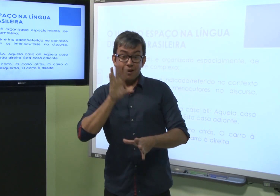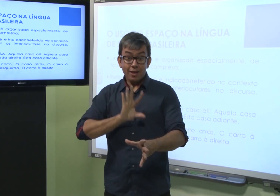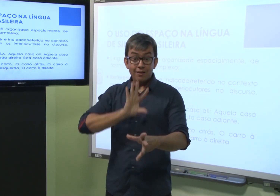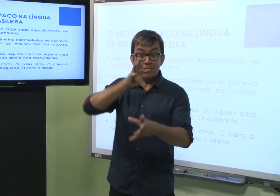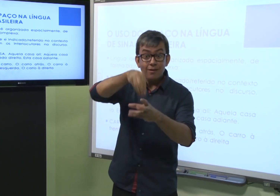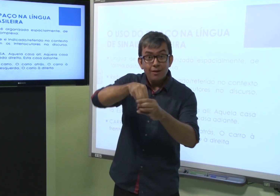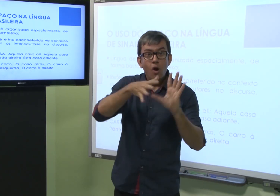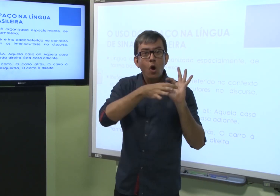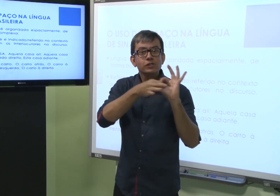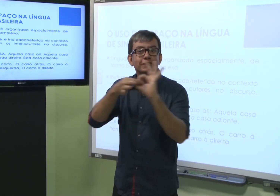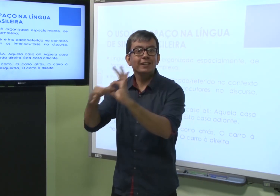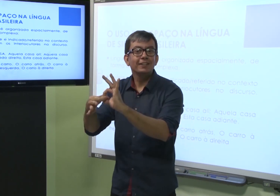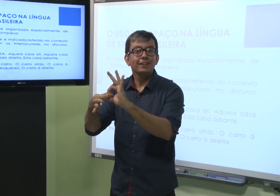está no contexto